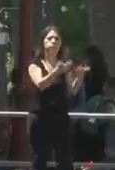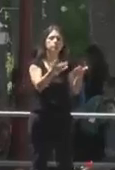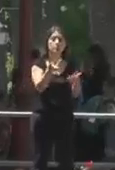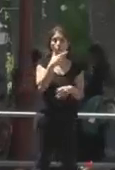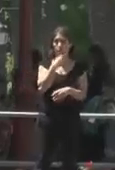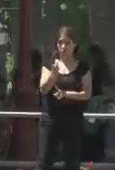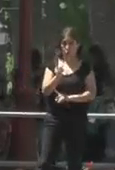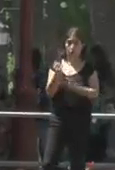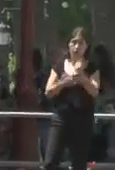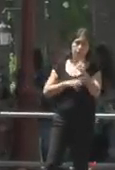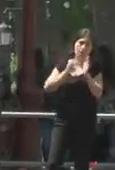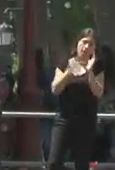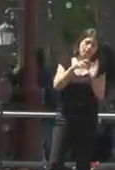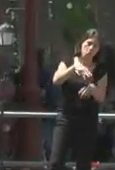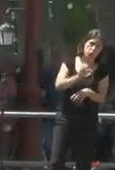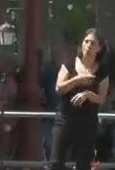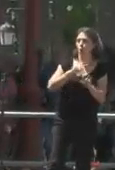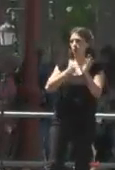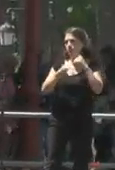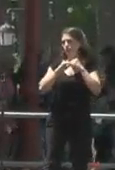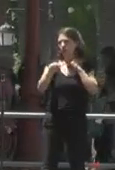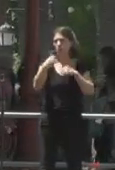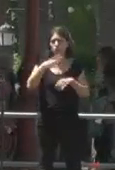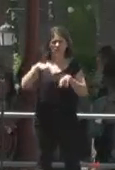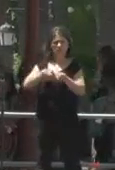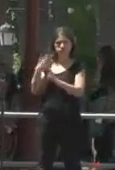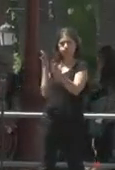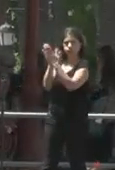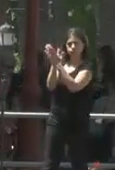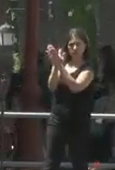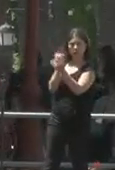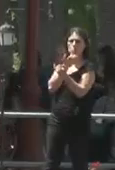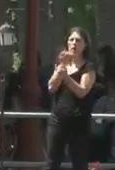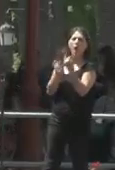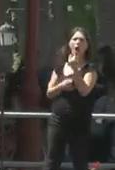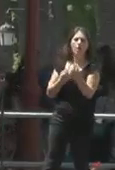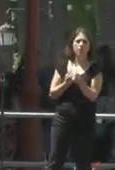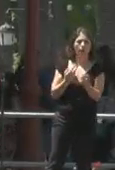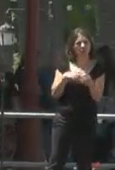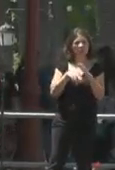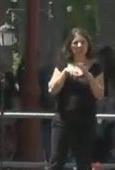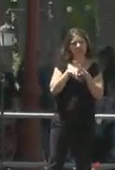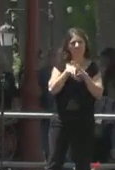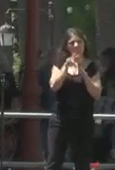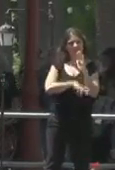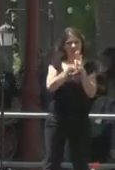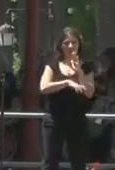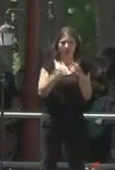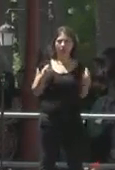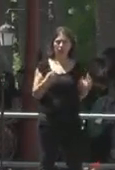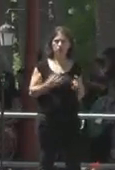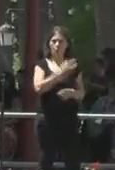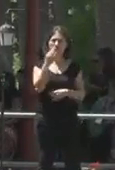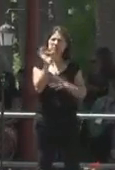as leis Montoro, as leis de estabilidade. Nos podemos desafiar desde aquí as reglas de gasto, podemos desafiar desde aquí as tasas de